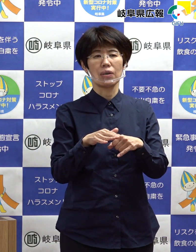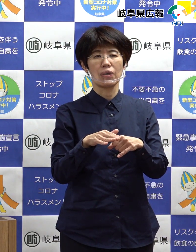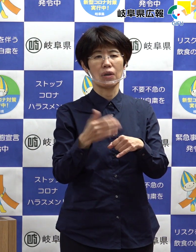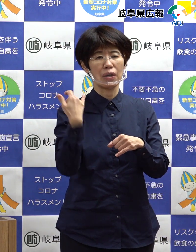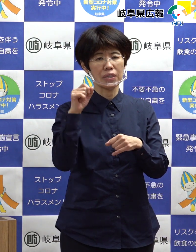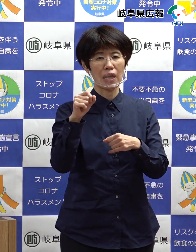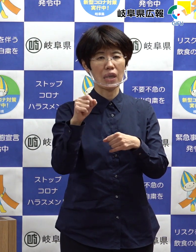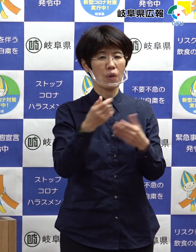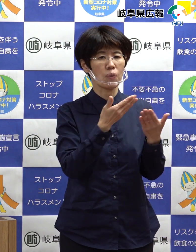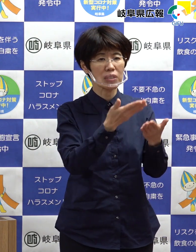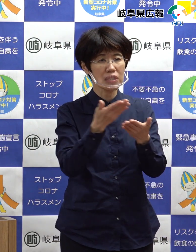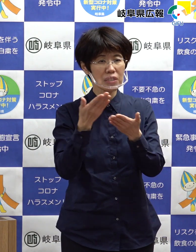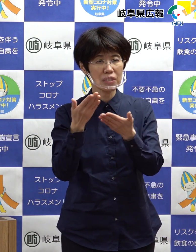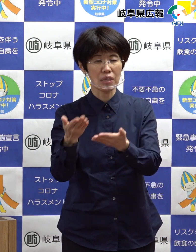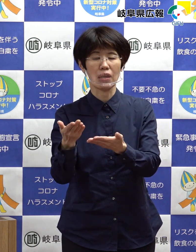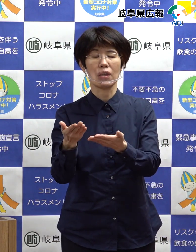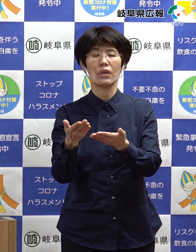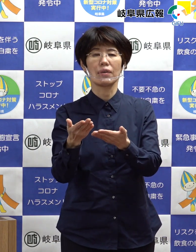意見聴取をしですね、